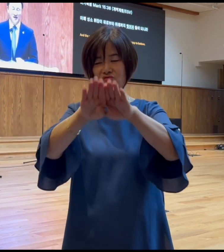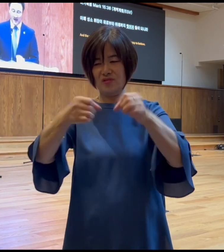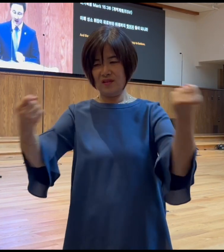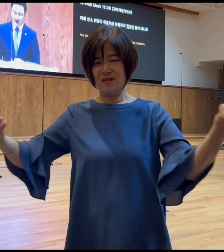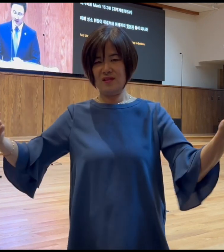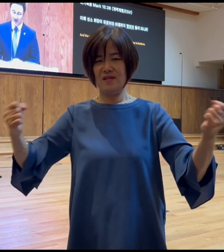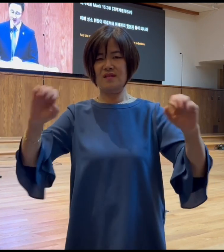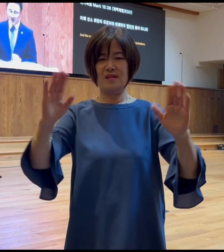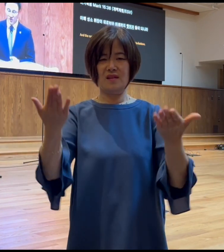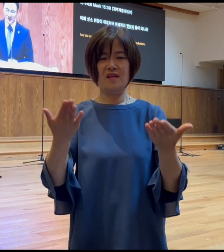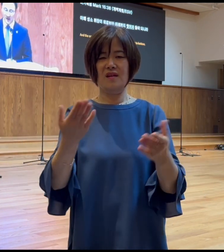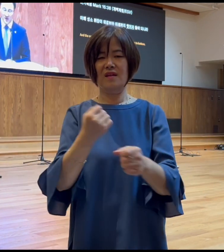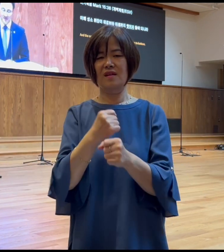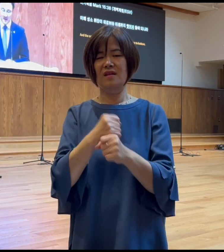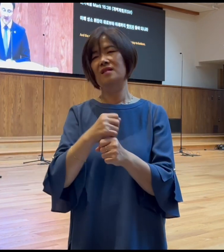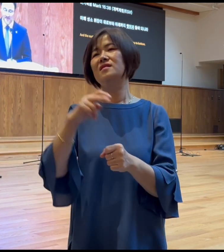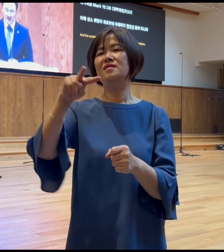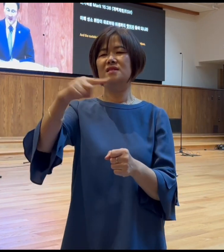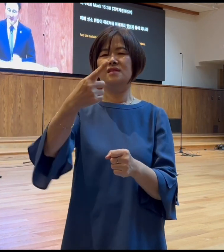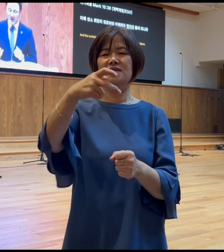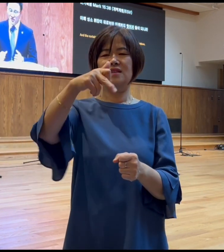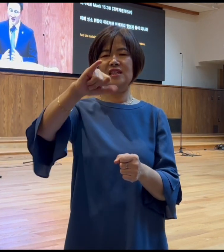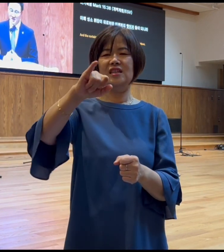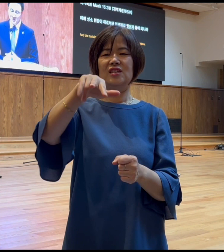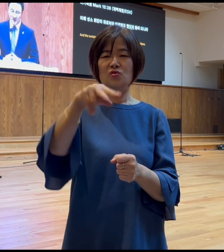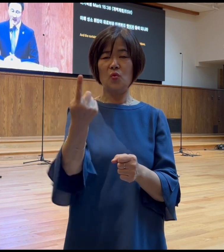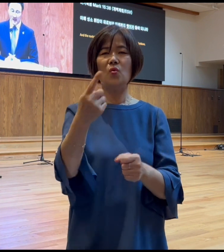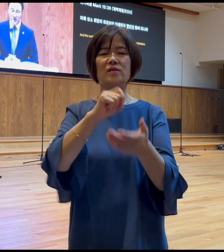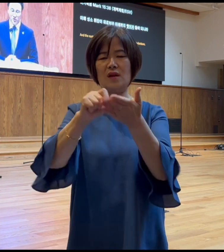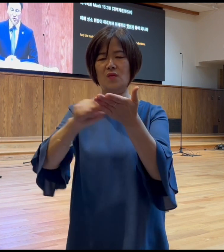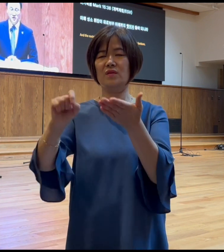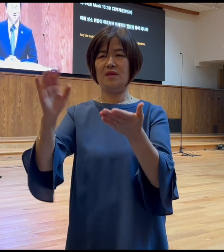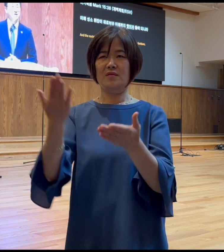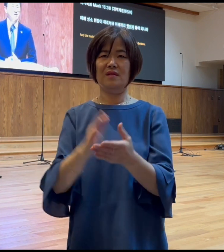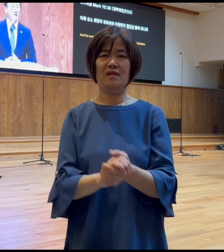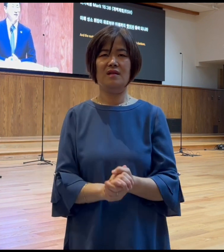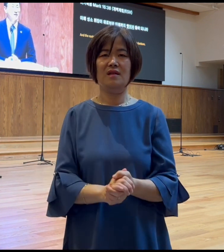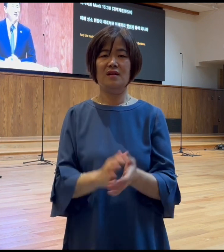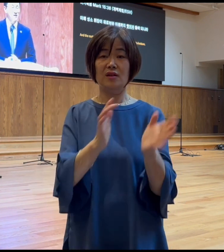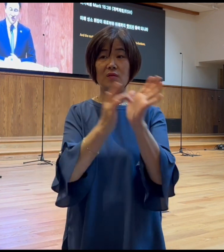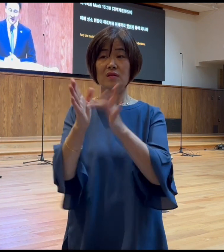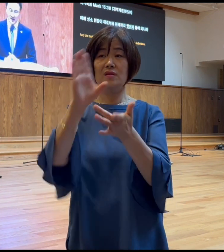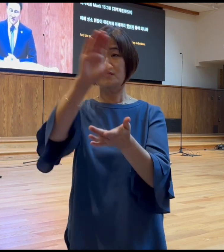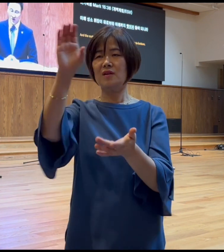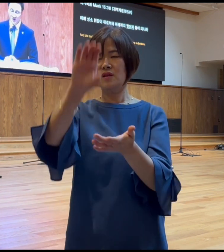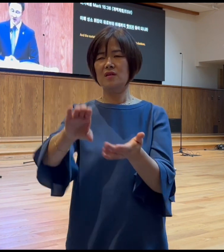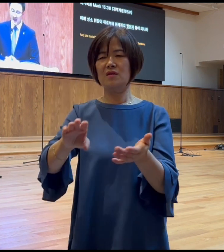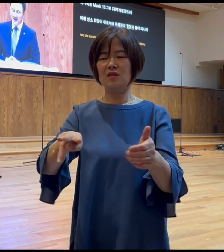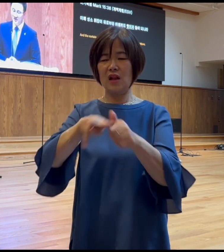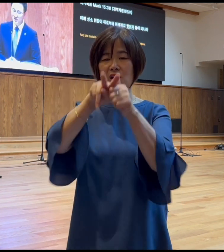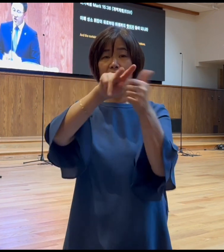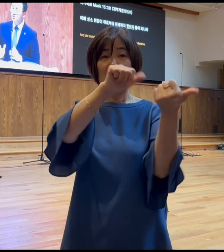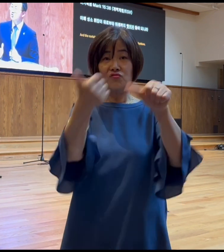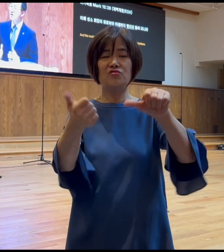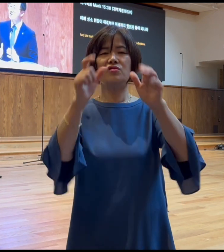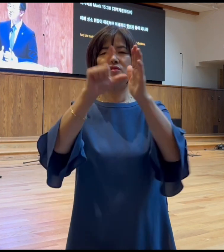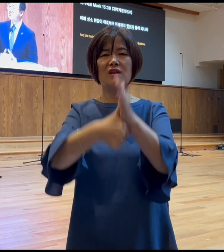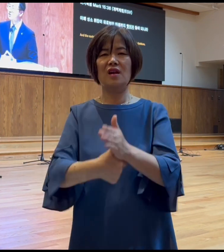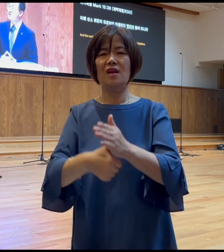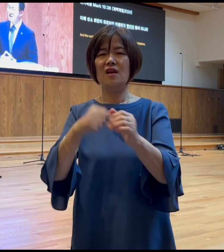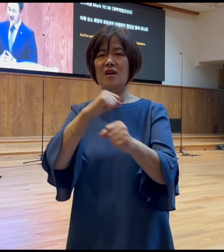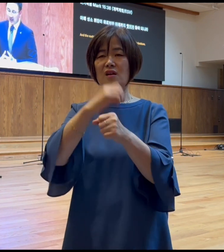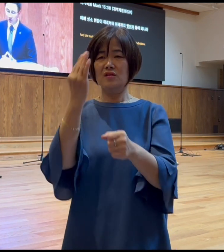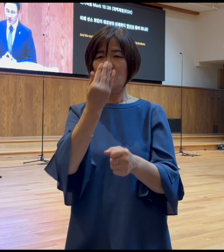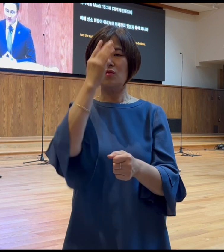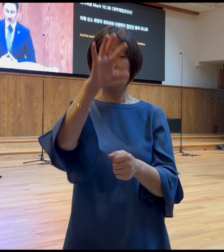찢어져가 헬라어 스키조를 사용합니다. 예수님께서 십자가에 달려 죽으셨을 때 예루살렘 성전 안에 있던 성소와